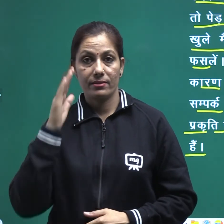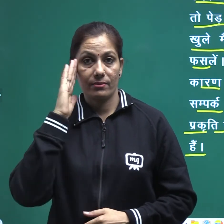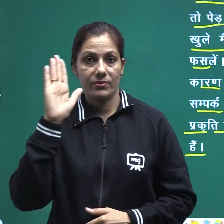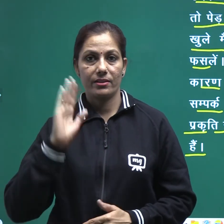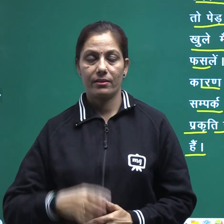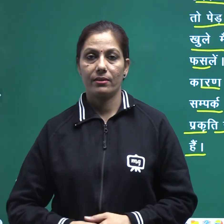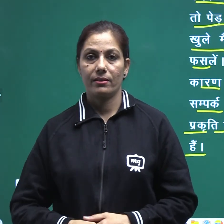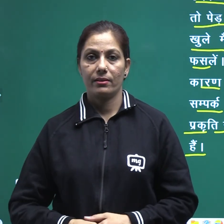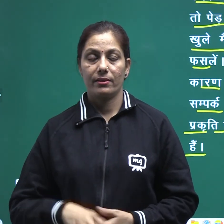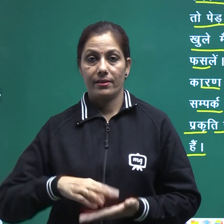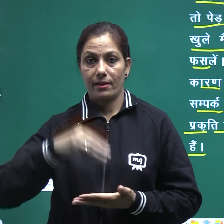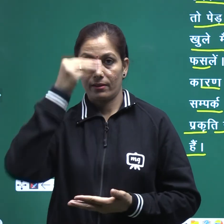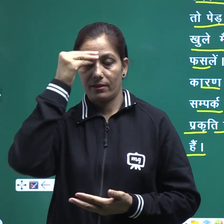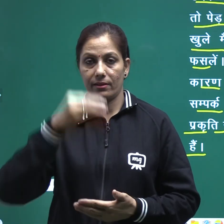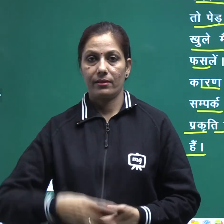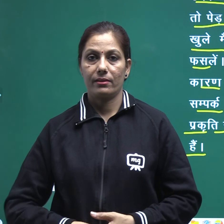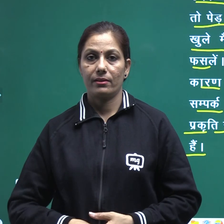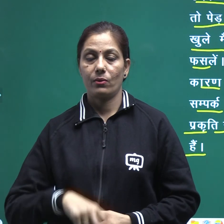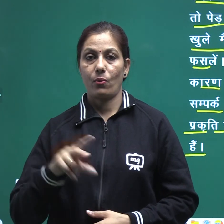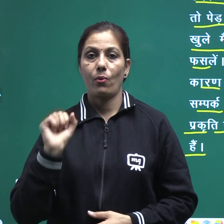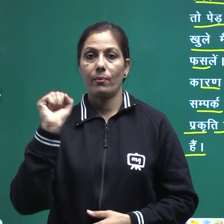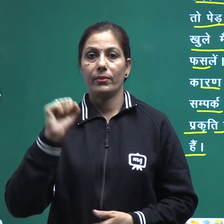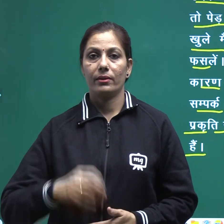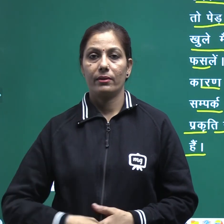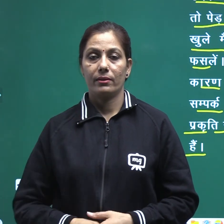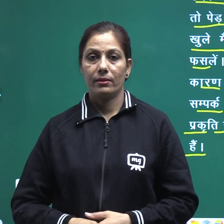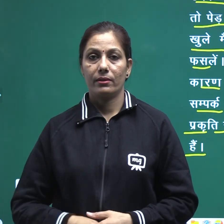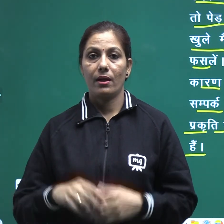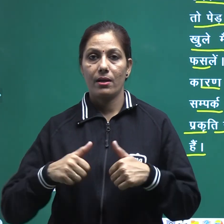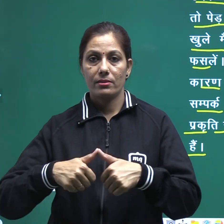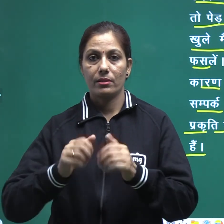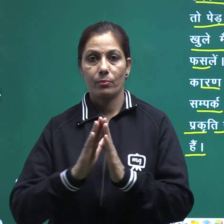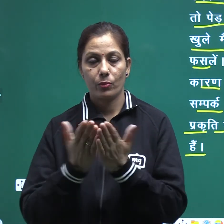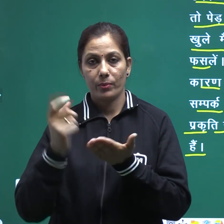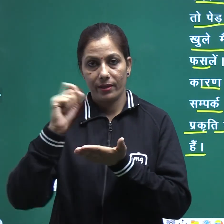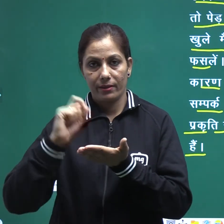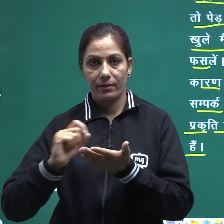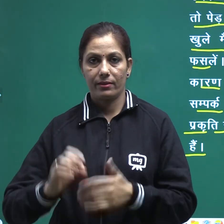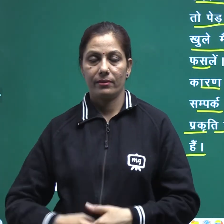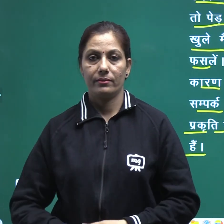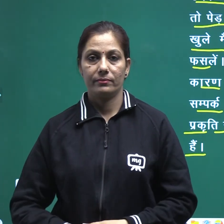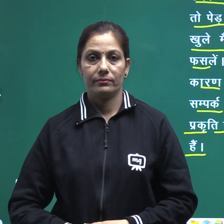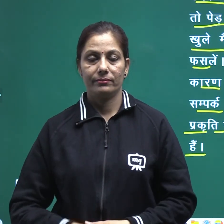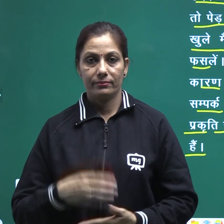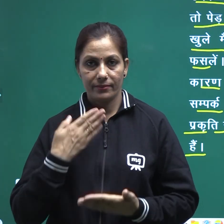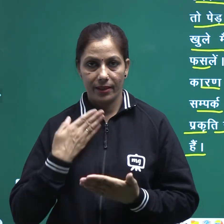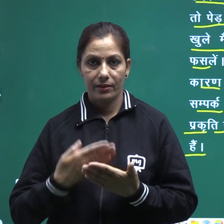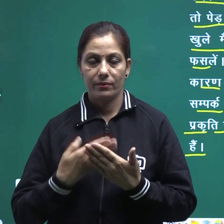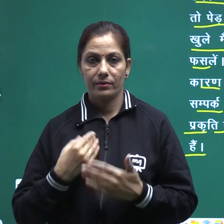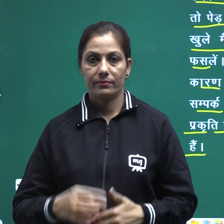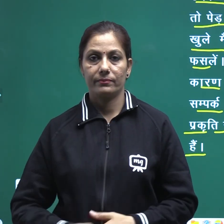समझे याद करें और अपने उत्तर पुस्तिका में लिखा धन्यवाद